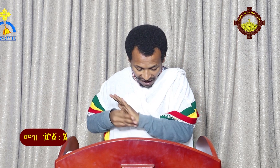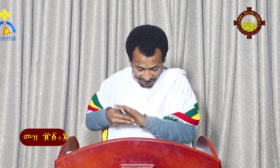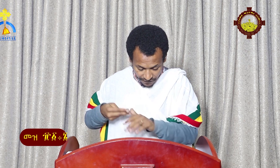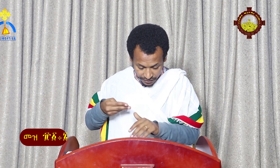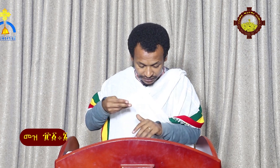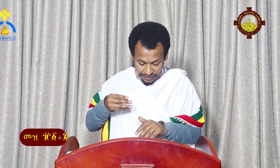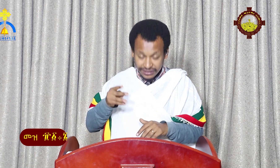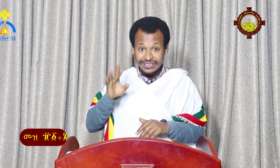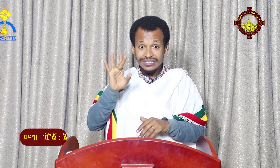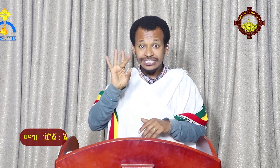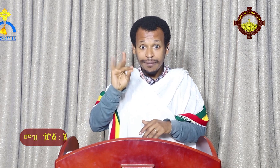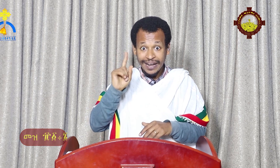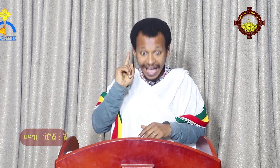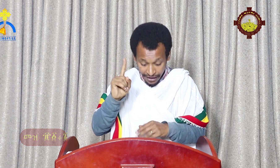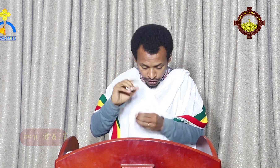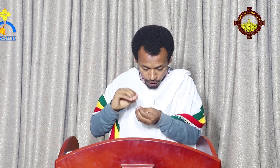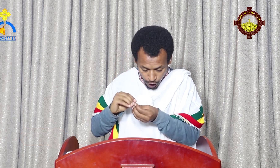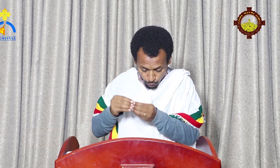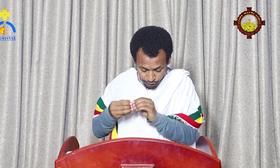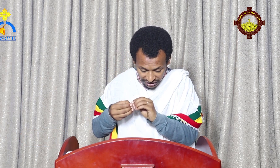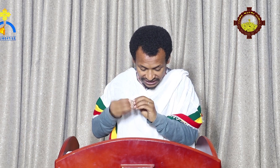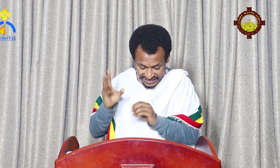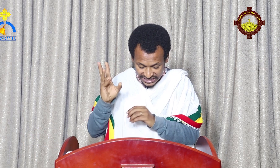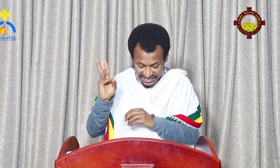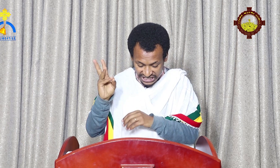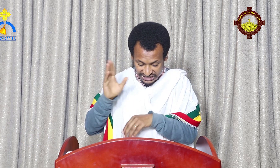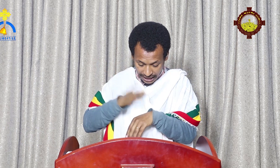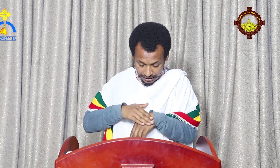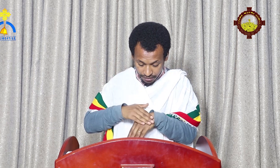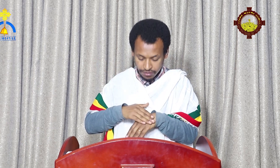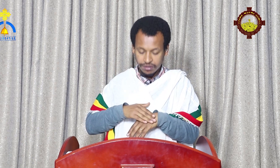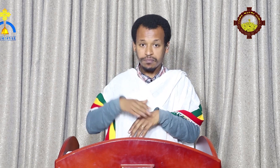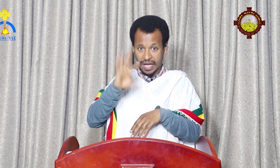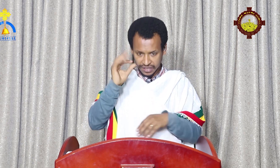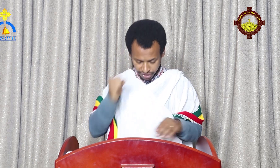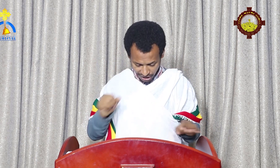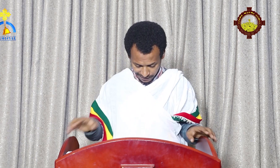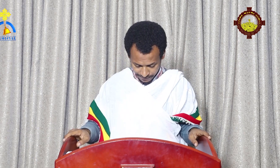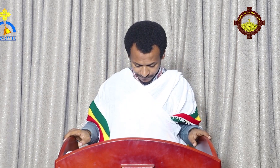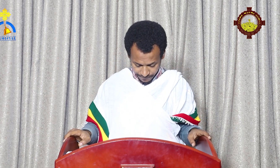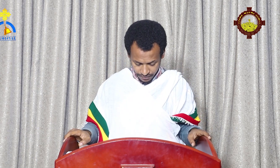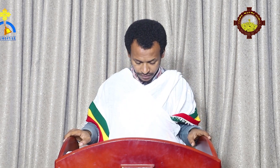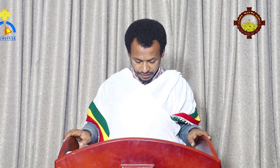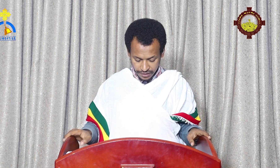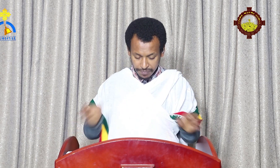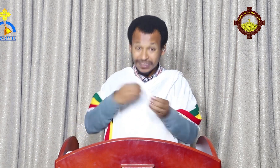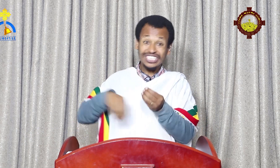ምዕራፍ 81 ከቁጥር 6 ላይ ማግኘት ይቻላል።